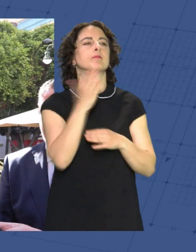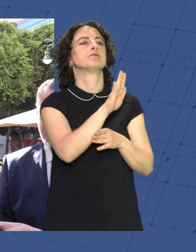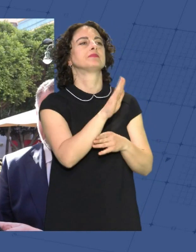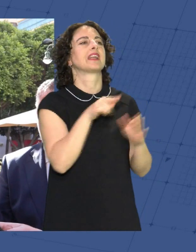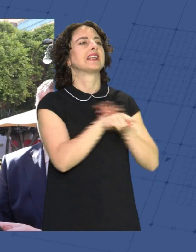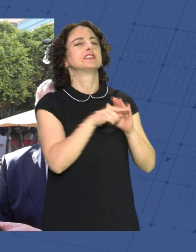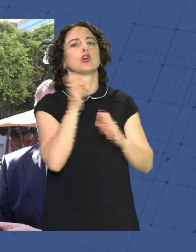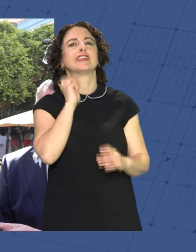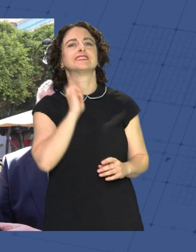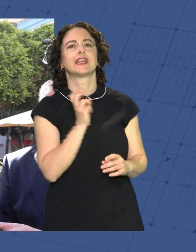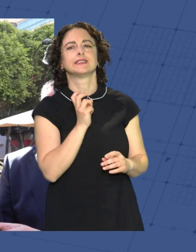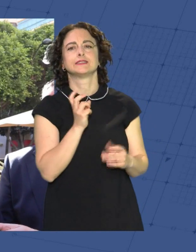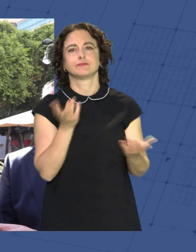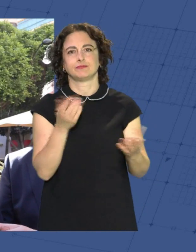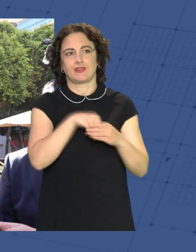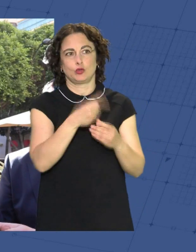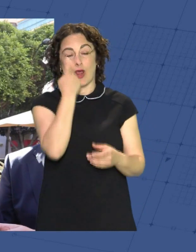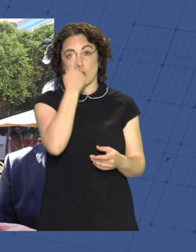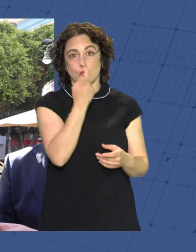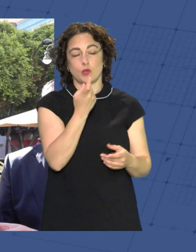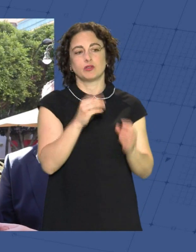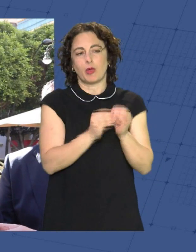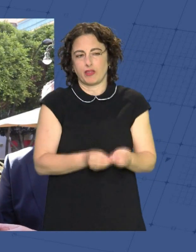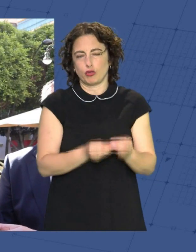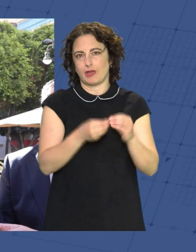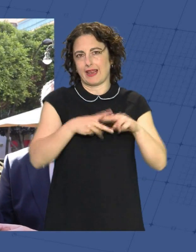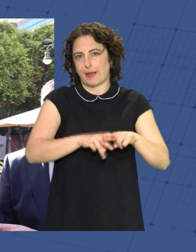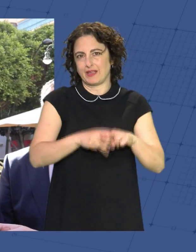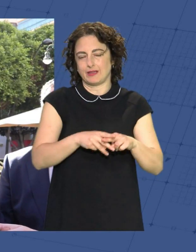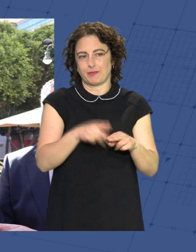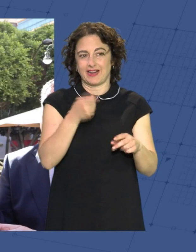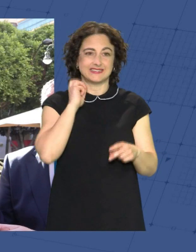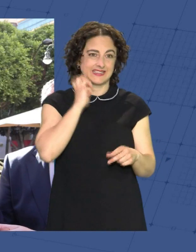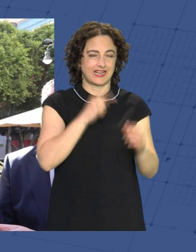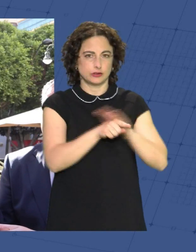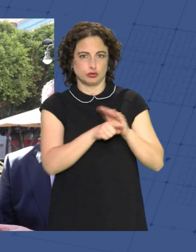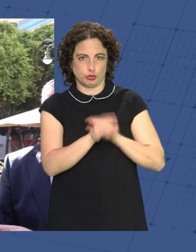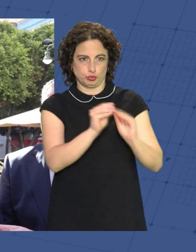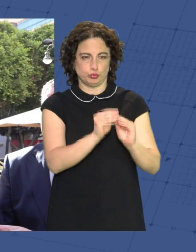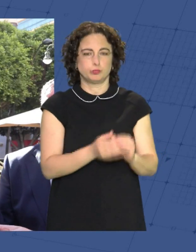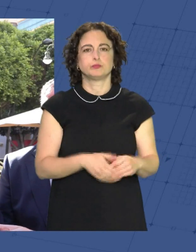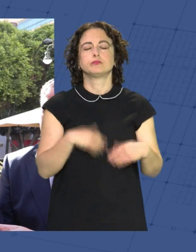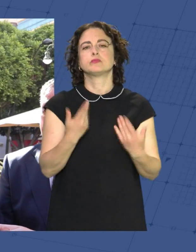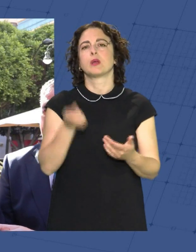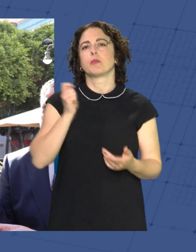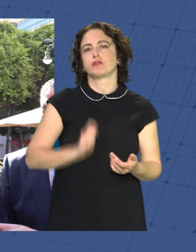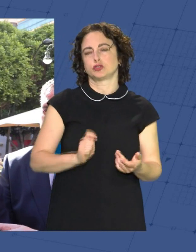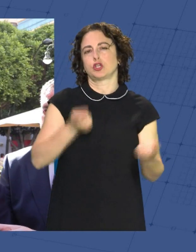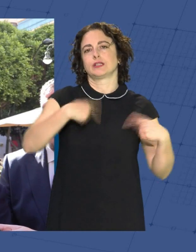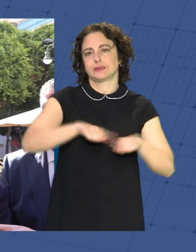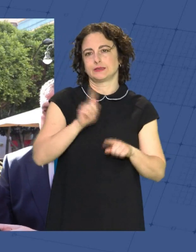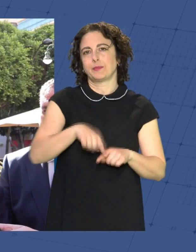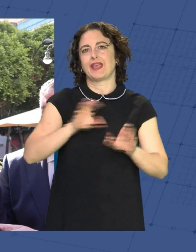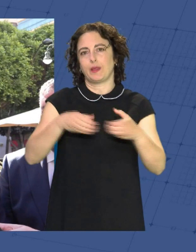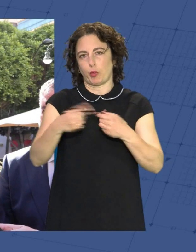del estrés en el alumnado. Estamos haciendo una herramienta para gestionar ese estrés en el alumnado, el profesorado y los equipos